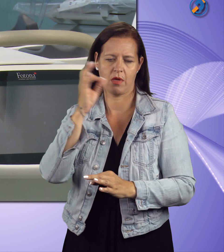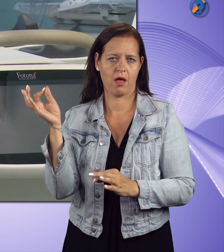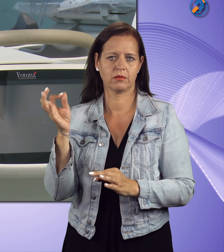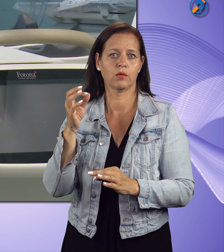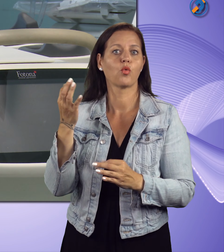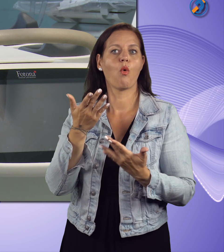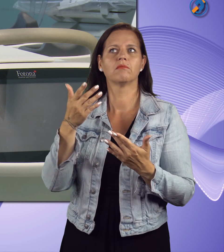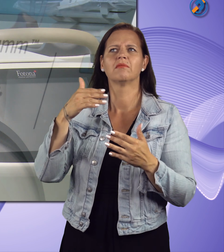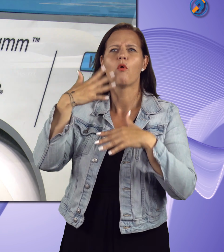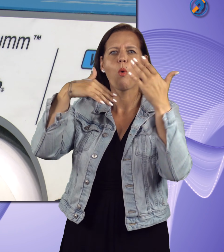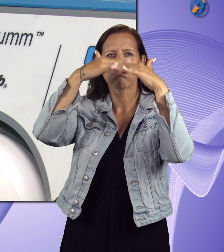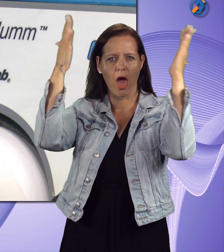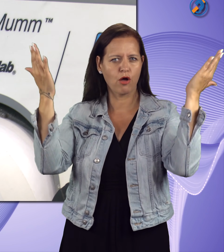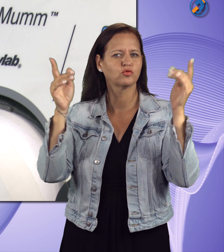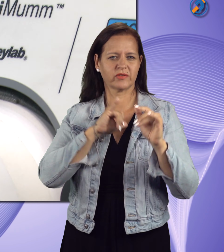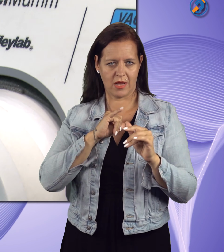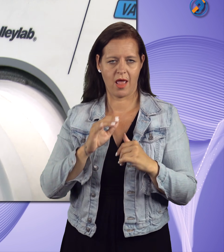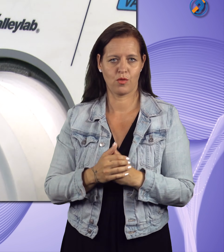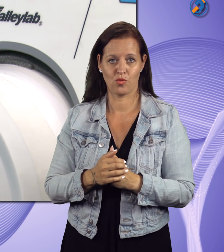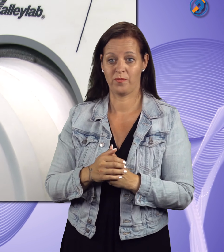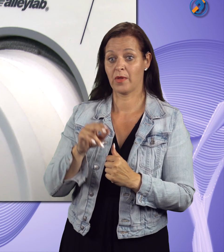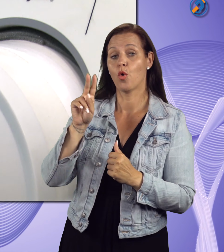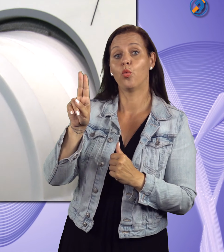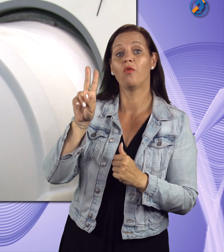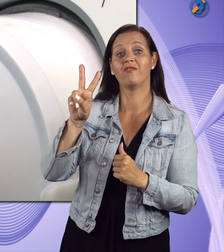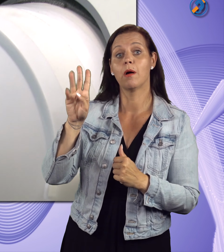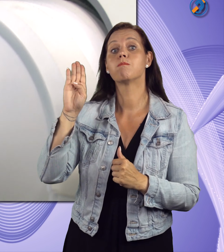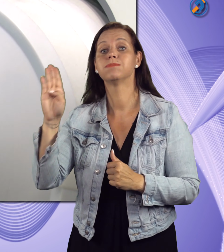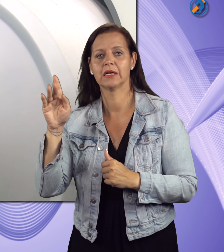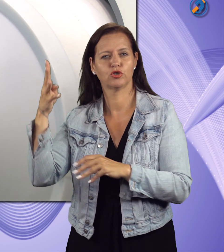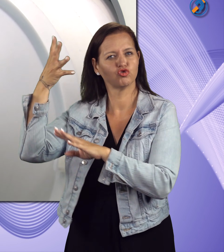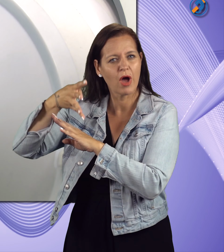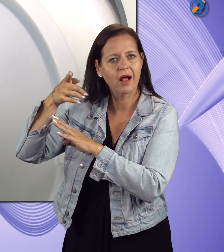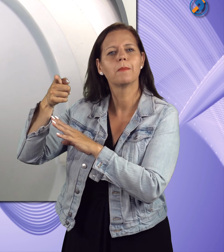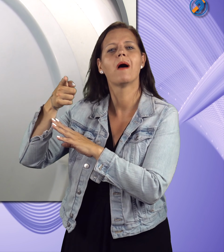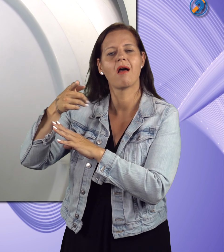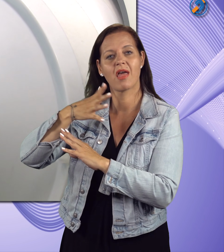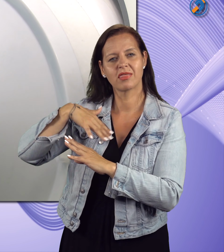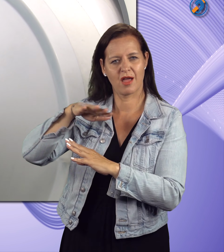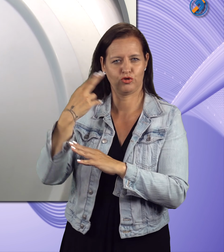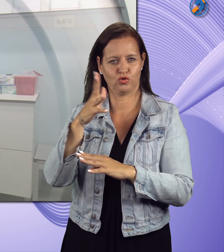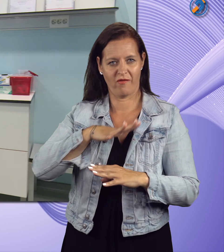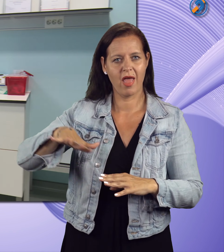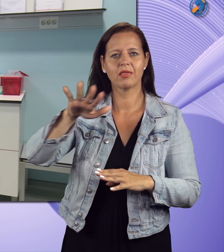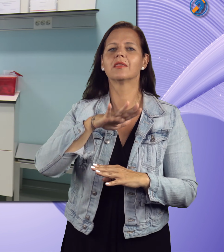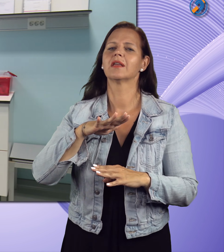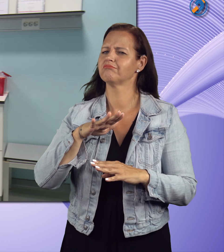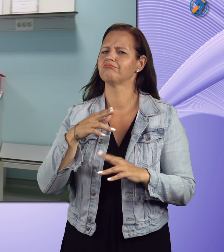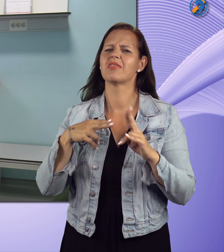ves dan, tudi ko je nebo oblačno. UVB žarki pa so na našem koncu